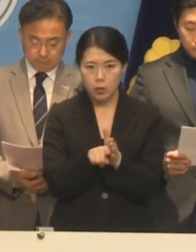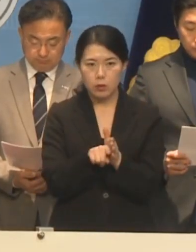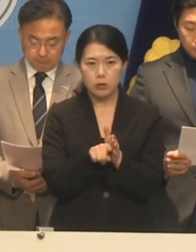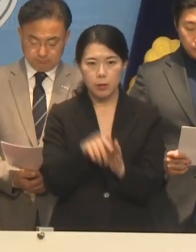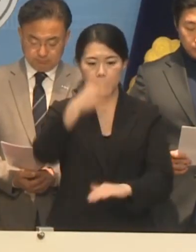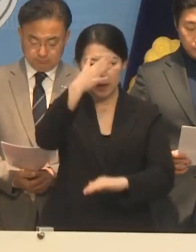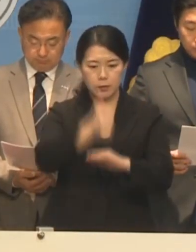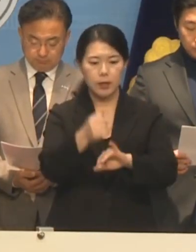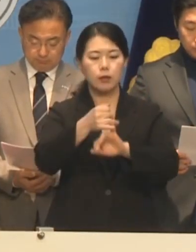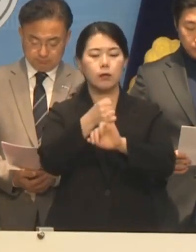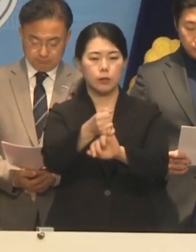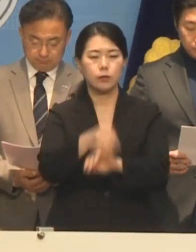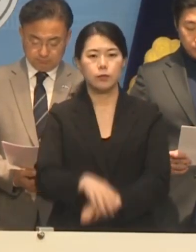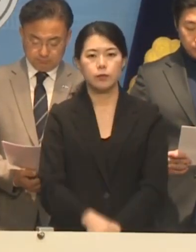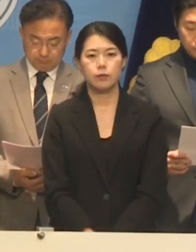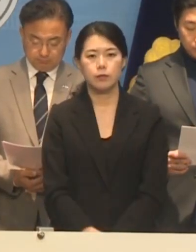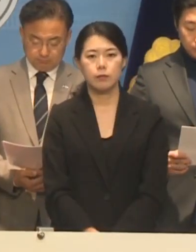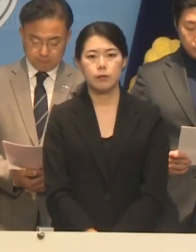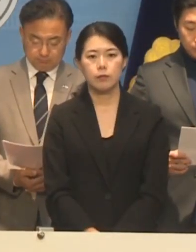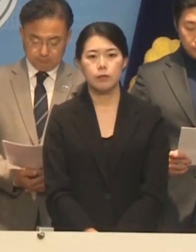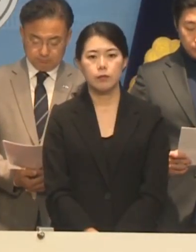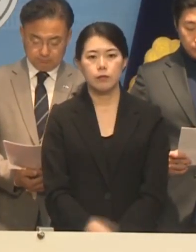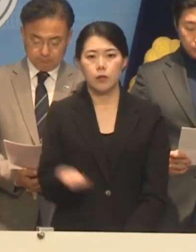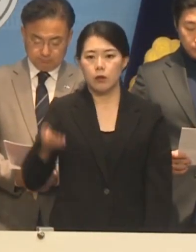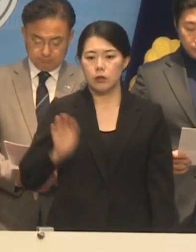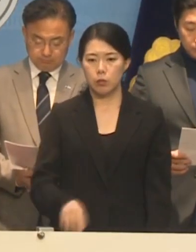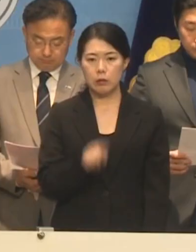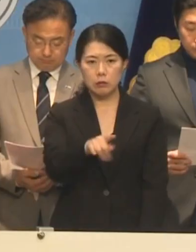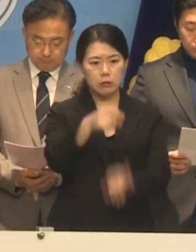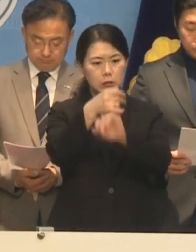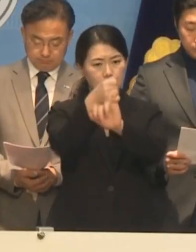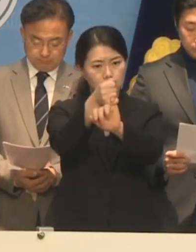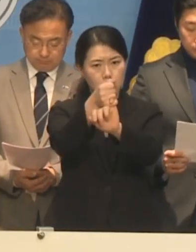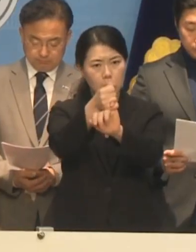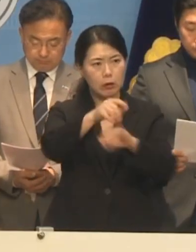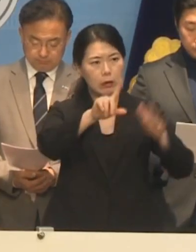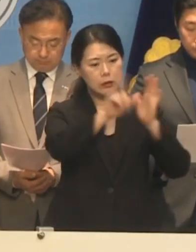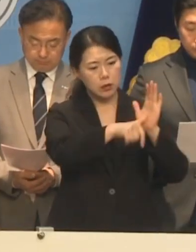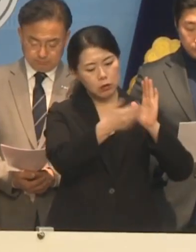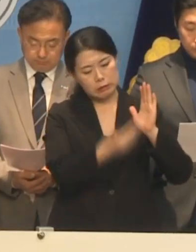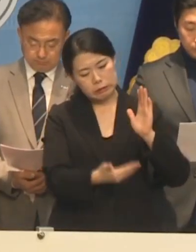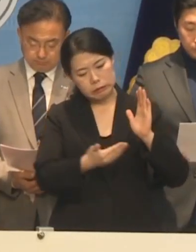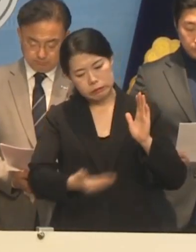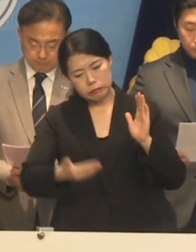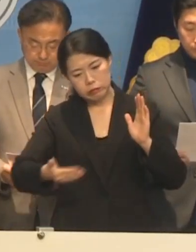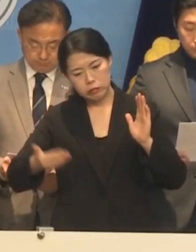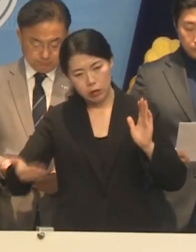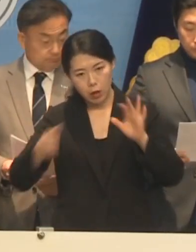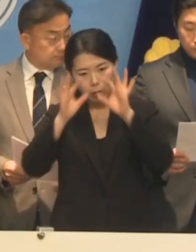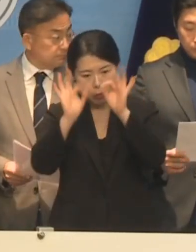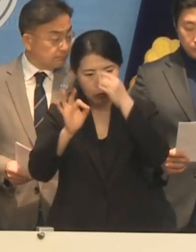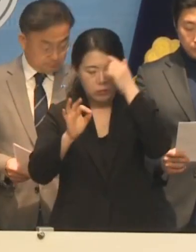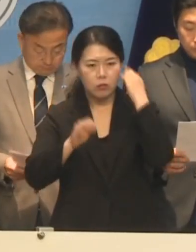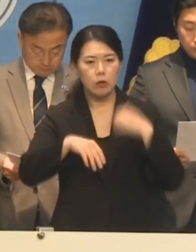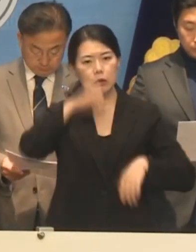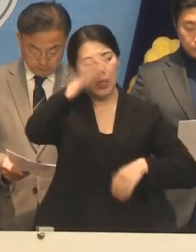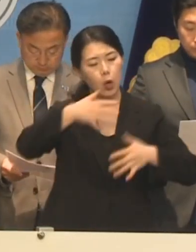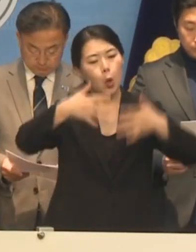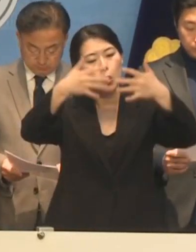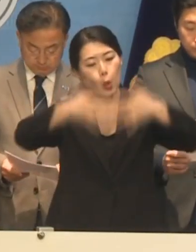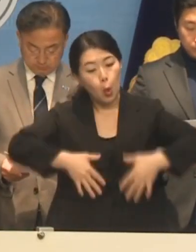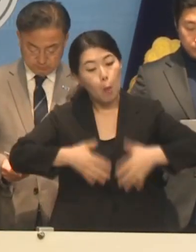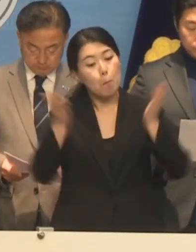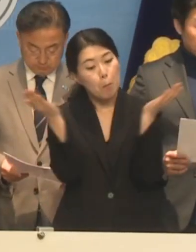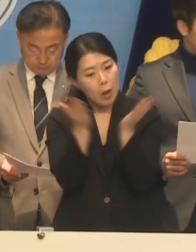최후의 약속이었다. 하지만 그 약속은 시간이 지날수록 조건부 변제라는